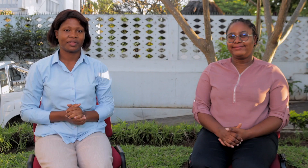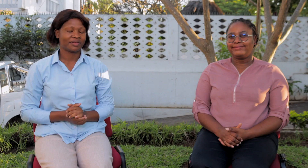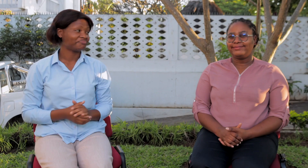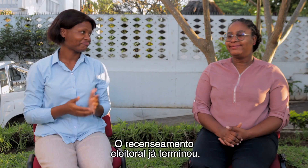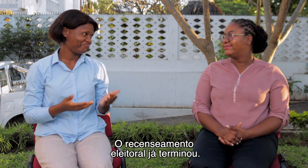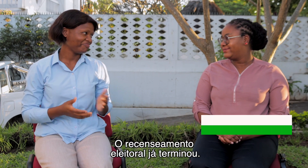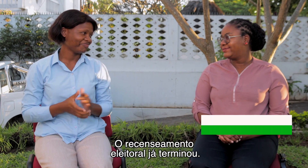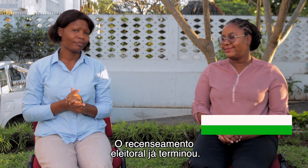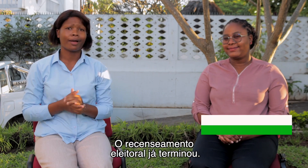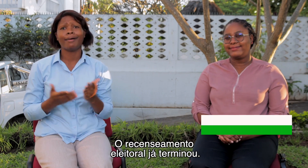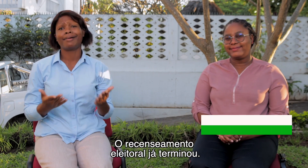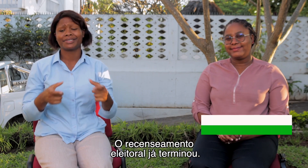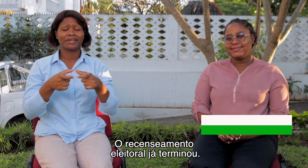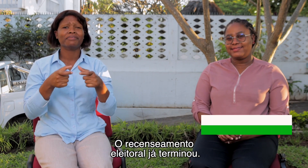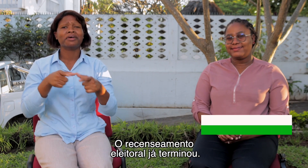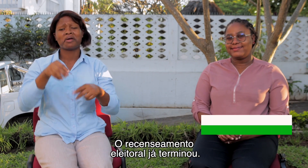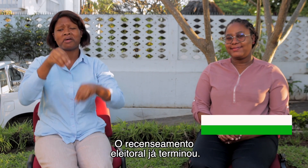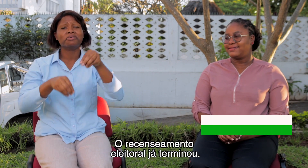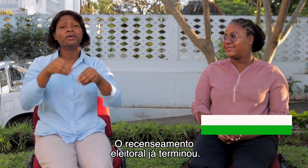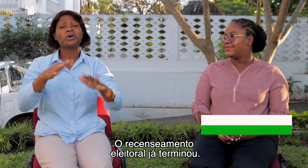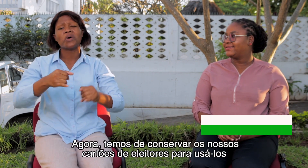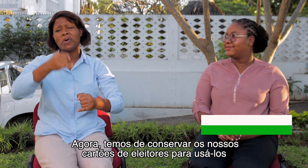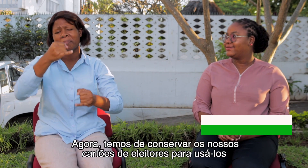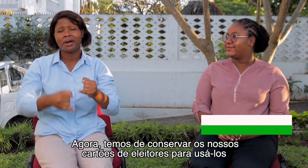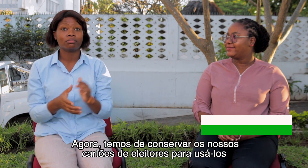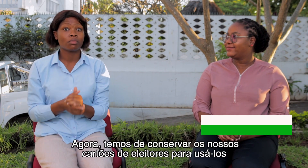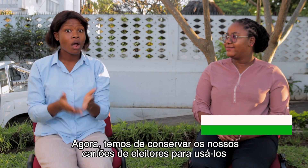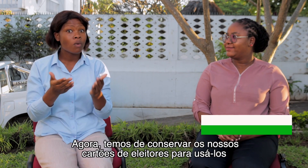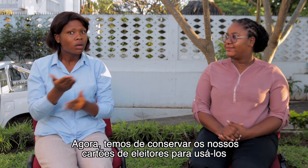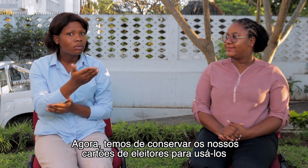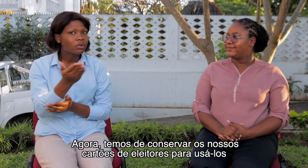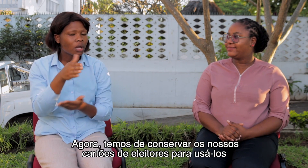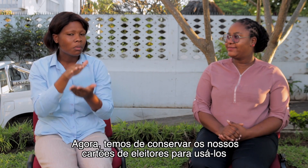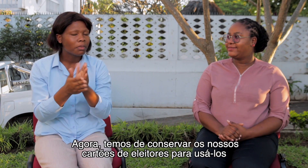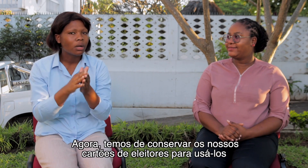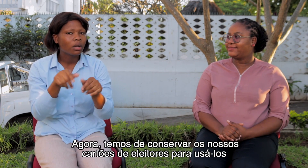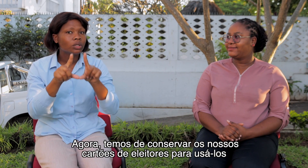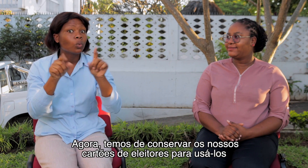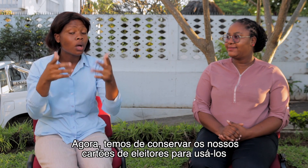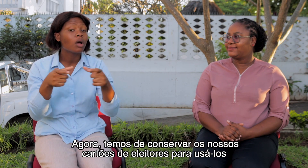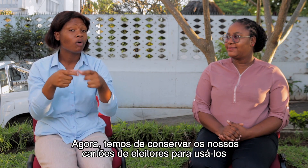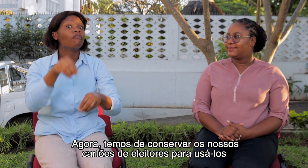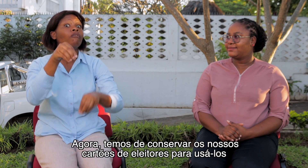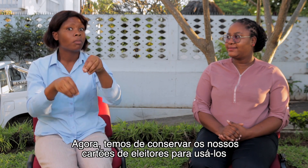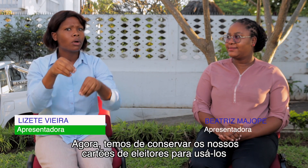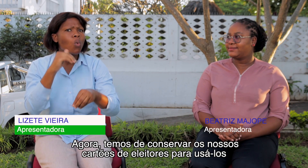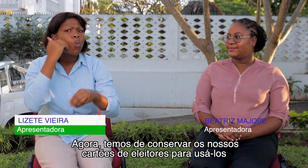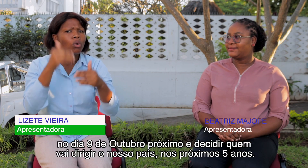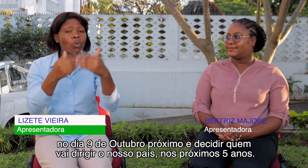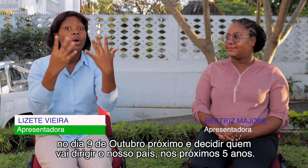O recenseamento eleitoral já terminou. Agora, temos de conservar os nossos cartões de leitores para usá-los no dia